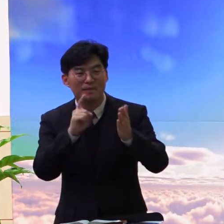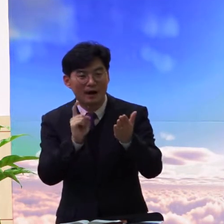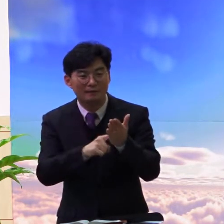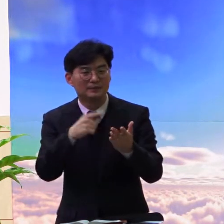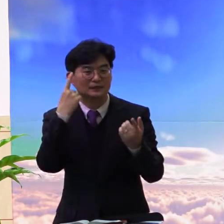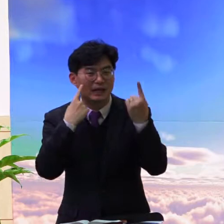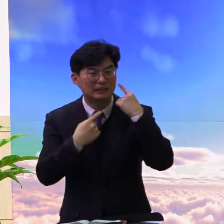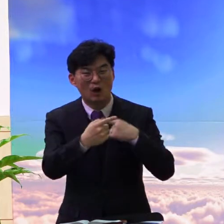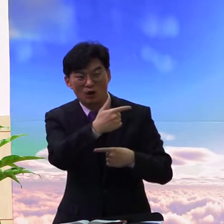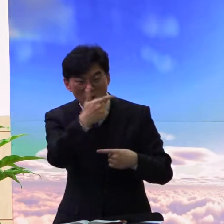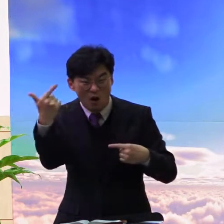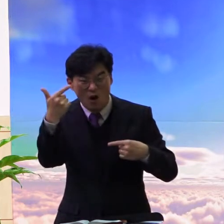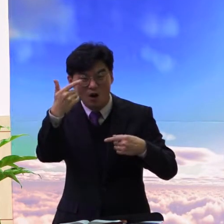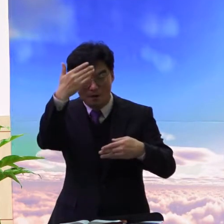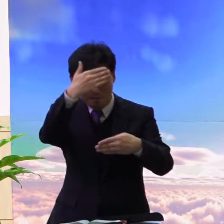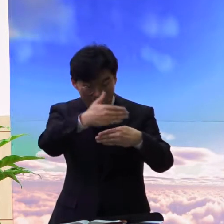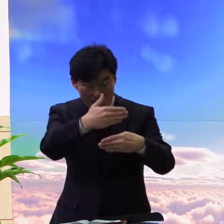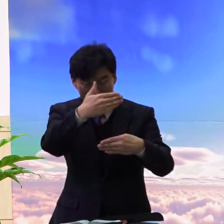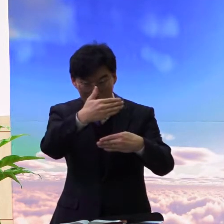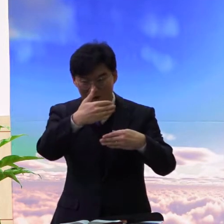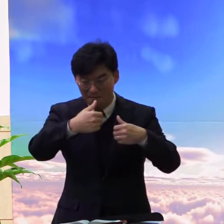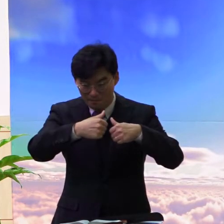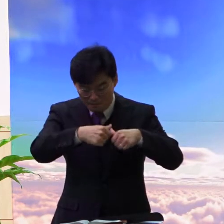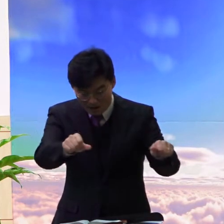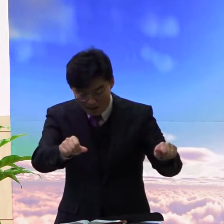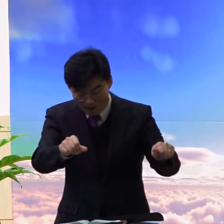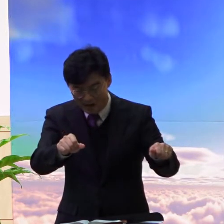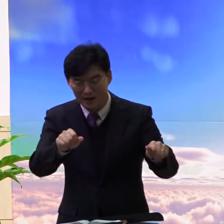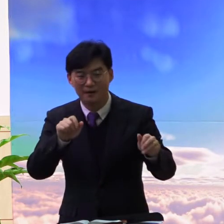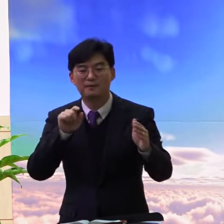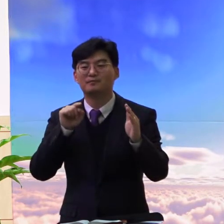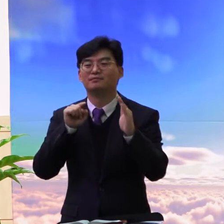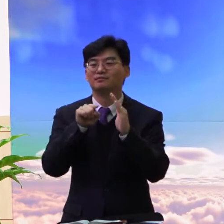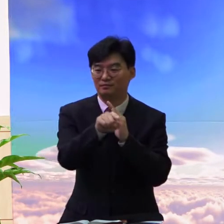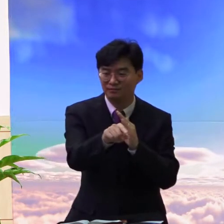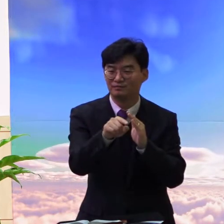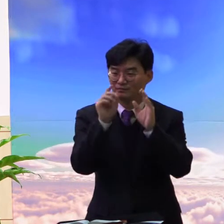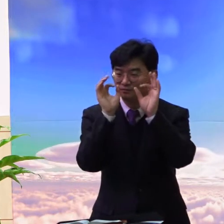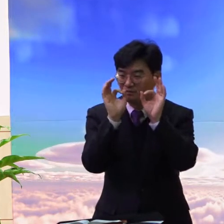짓밟혀지기를 원하고 상한 심령이